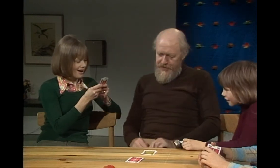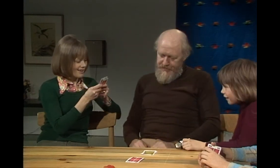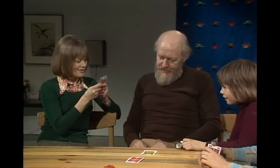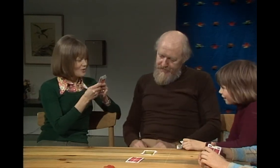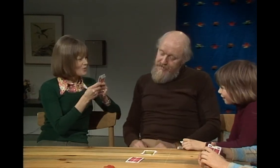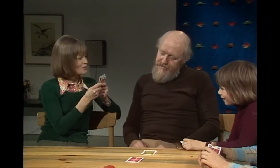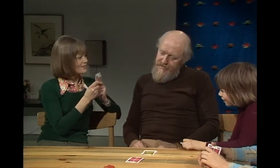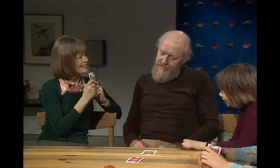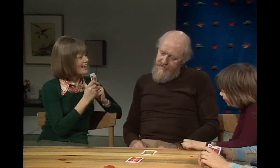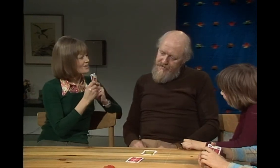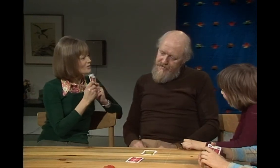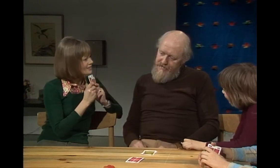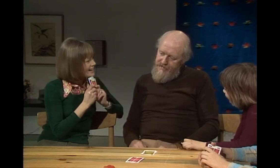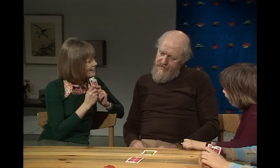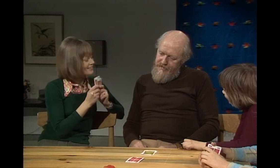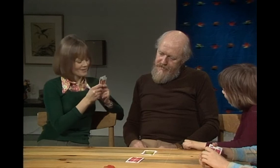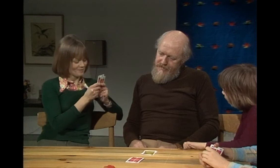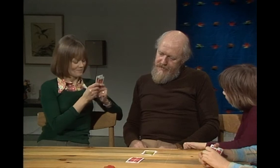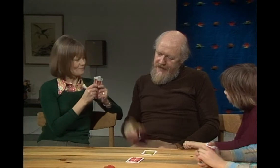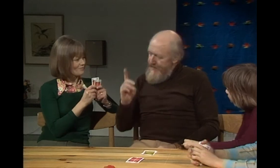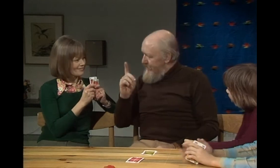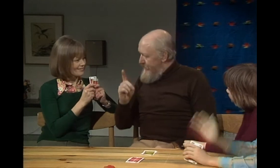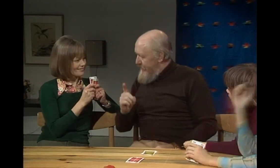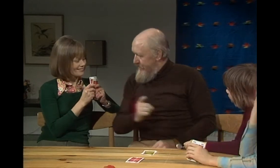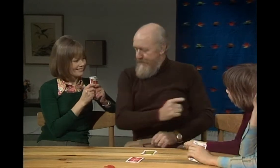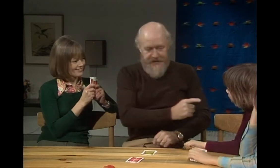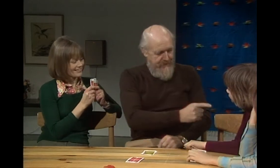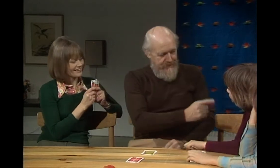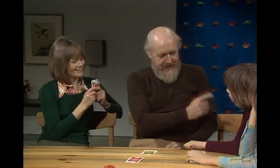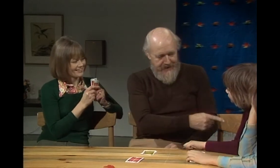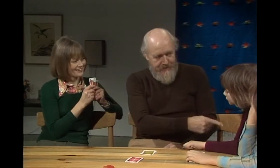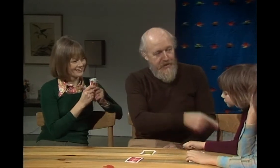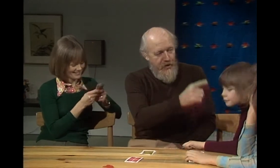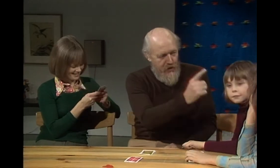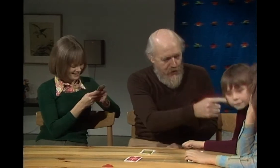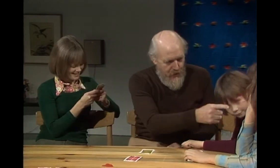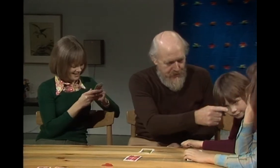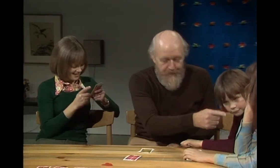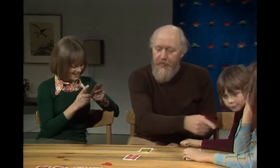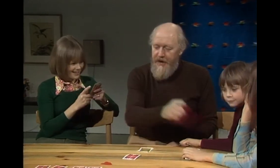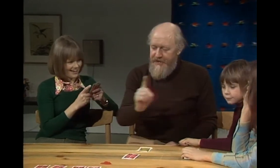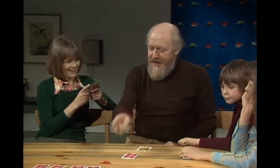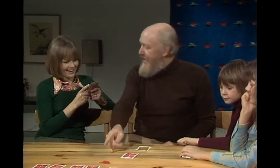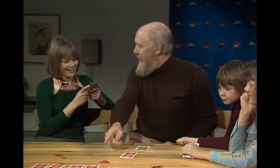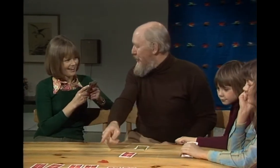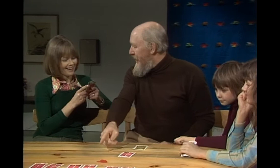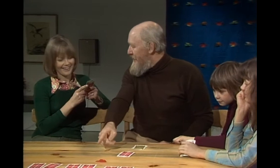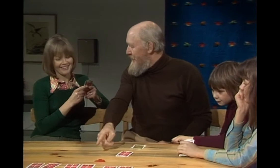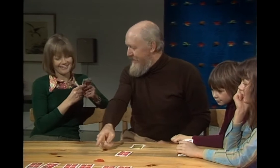Han, hon, den och det. Är han, Matti? Han, hon, den lilla råttan. Ja,